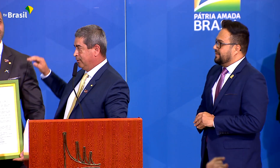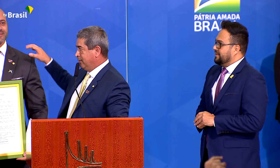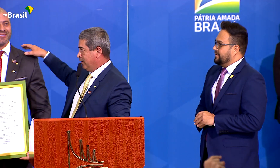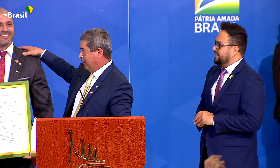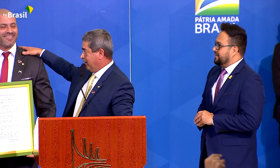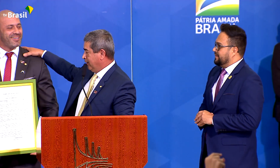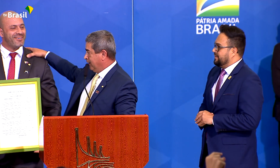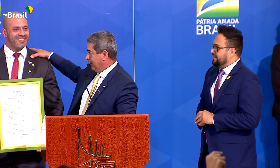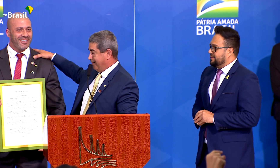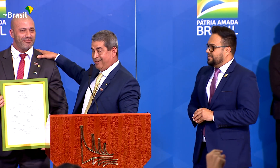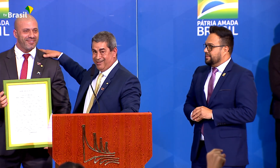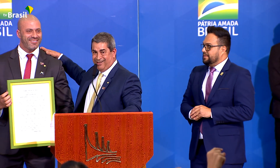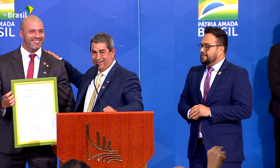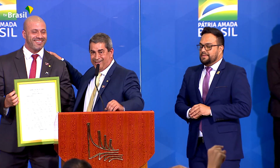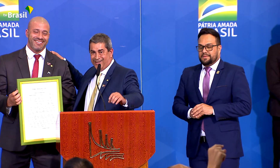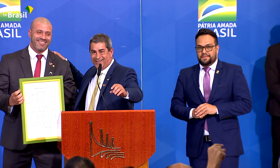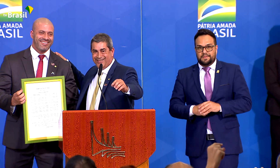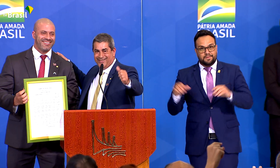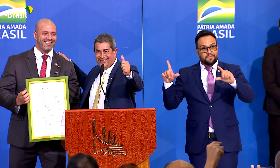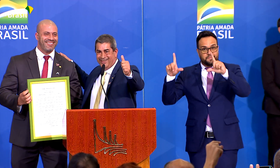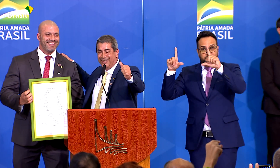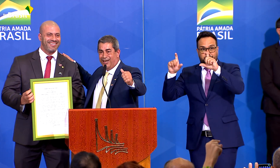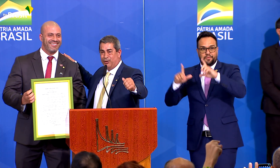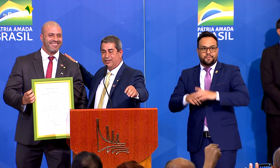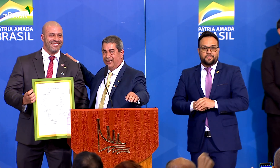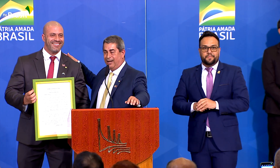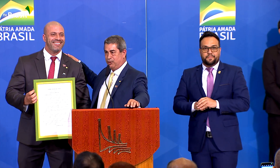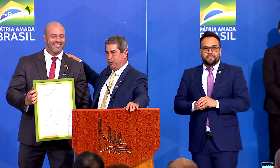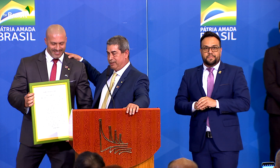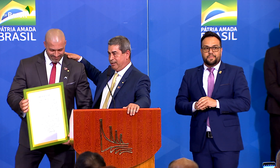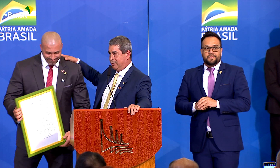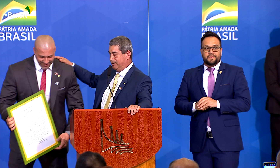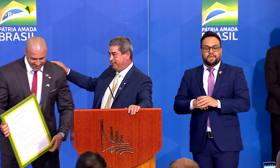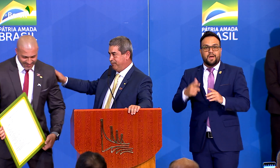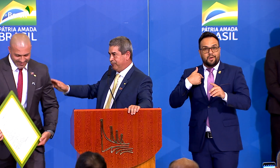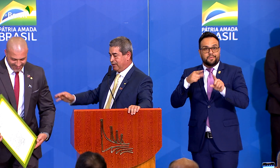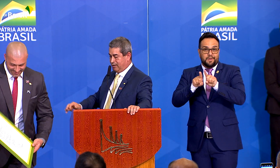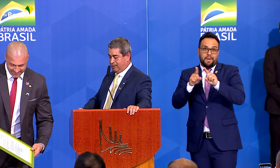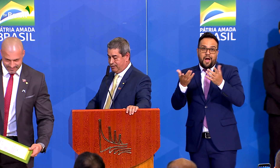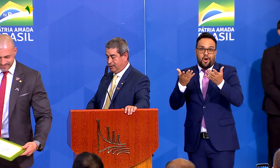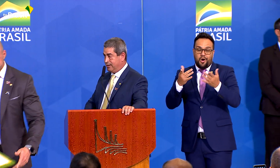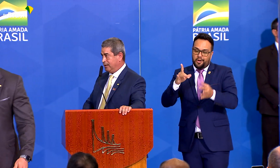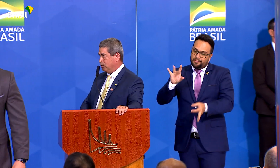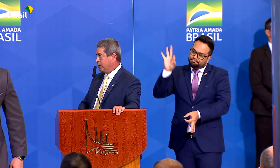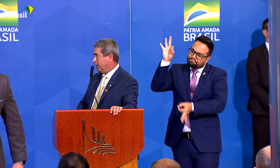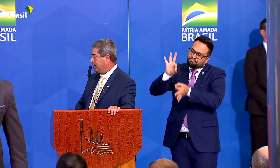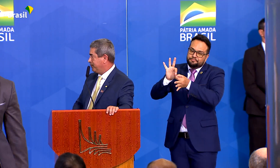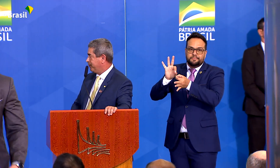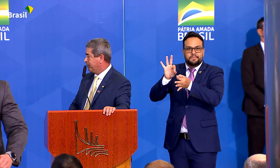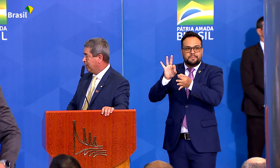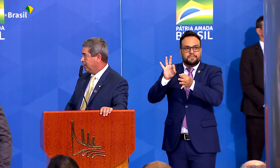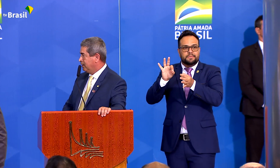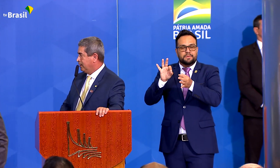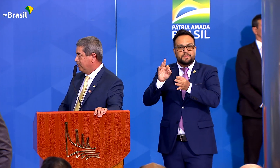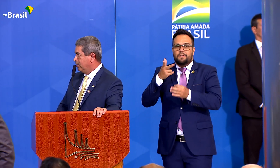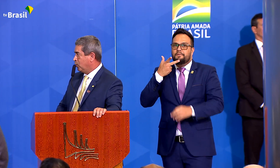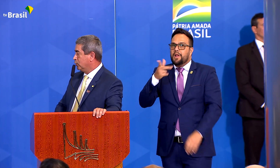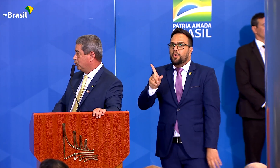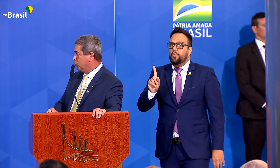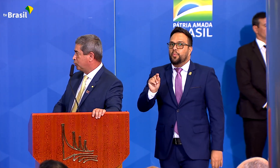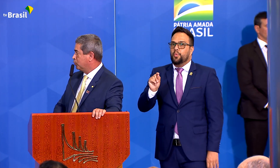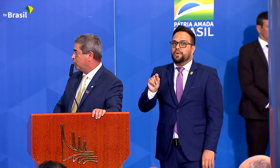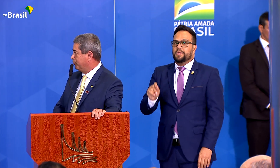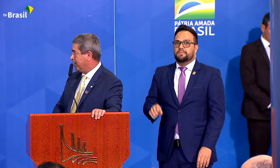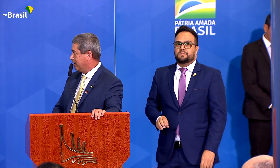te quero o e quero encerrar seu presidente dizendo que